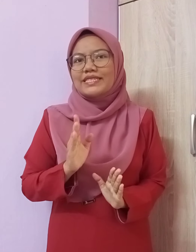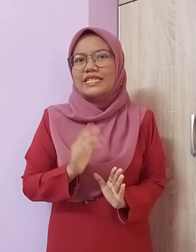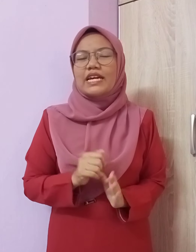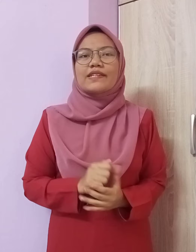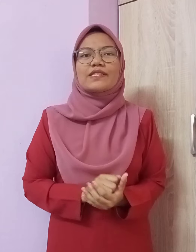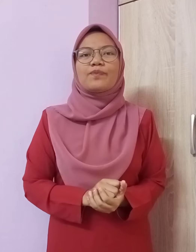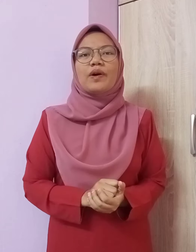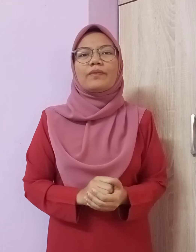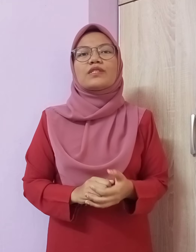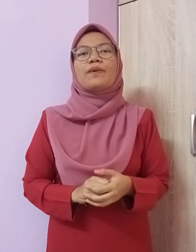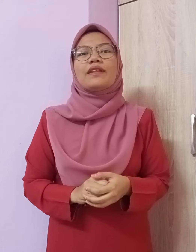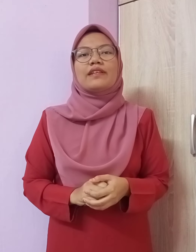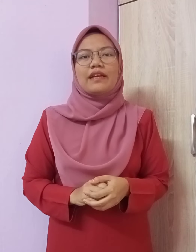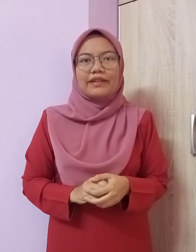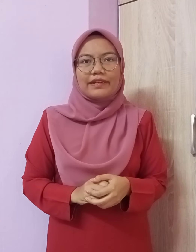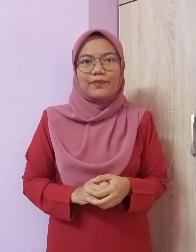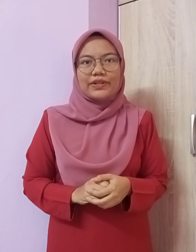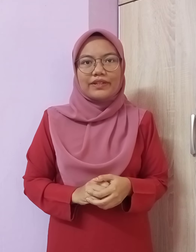Pasti ada sebab di sebalik larangan mereka.